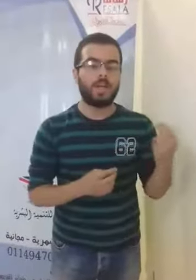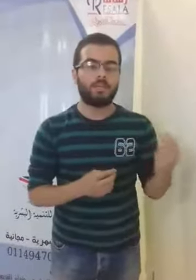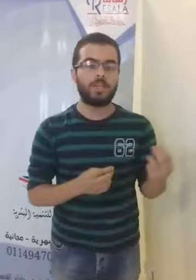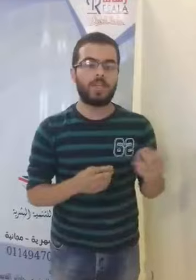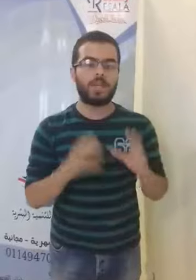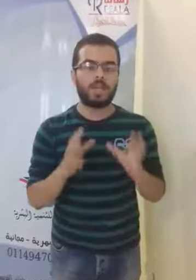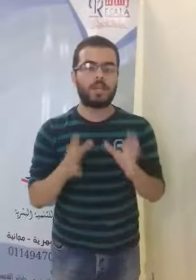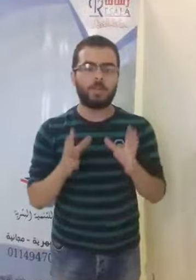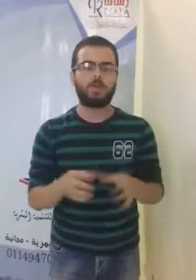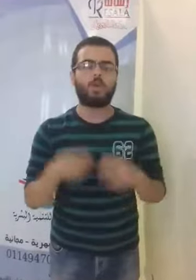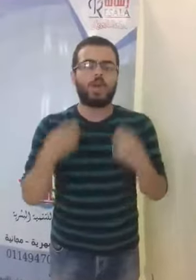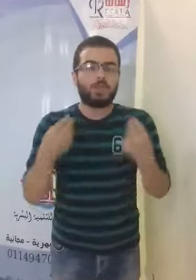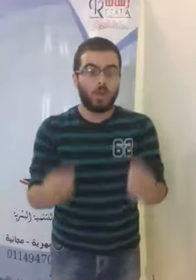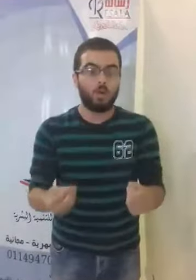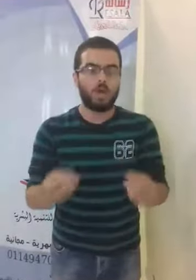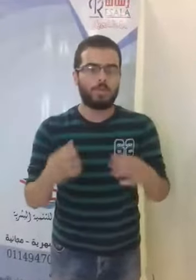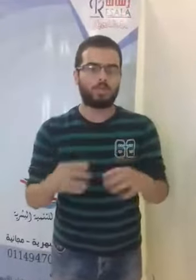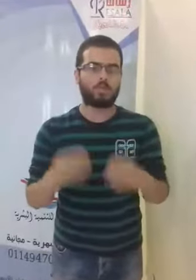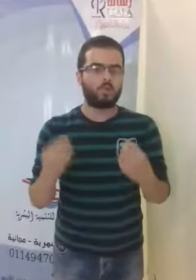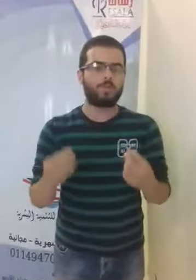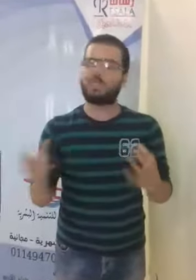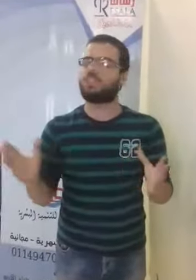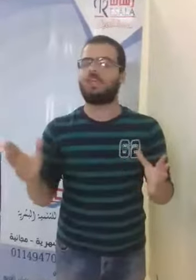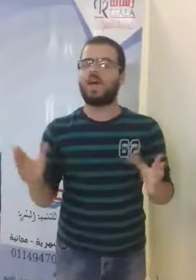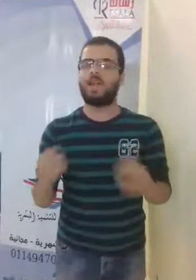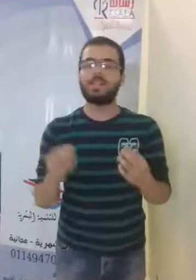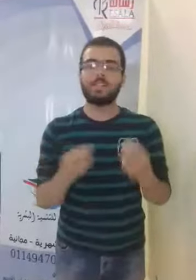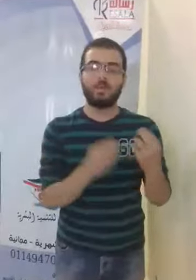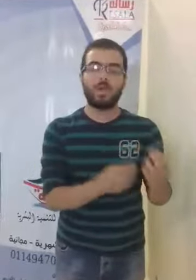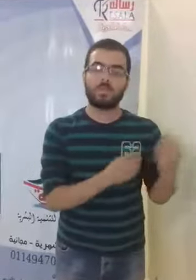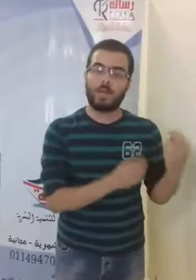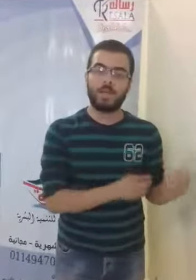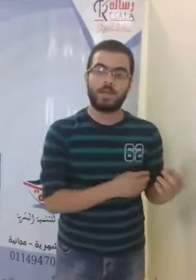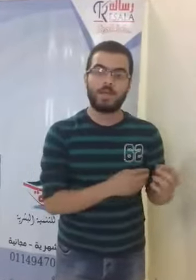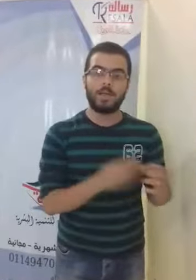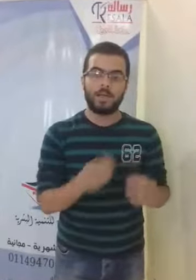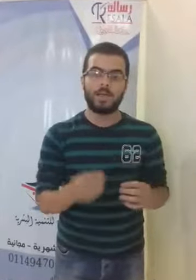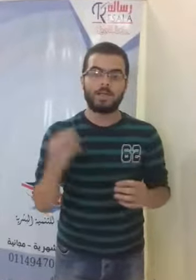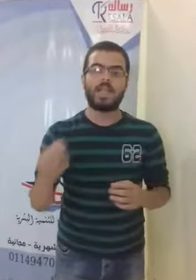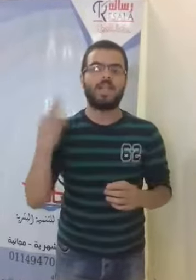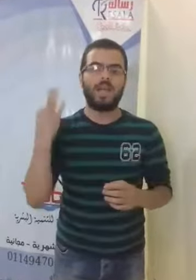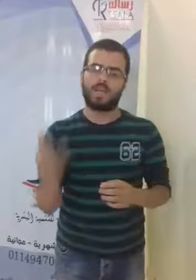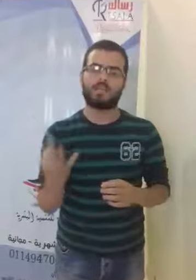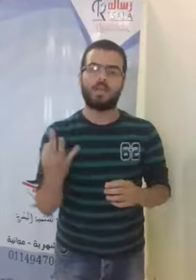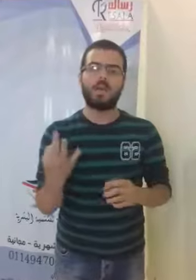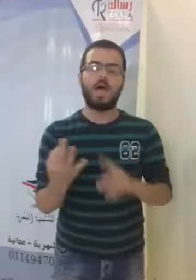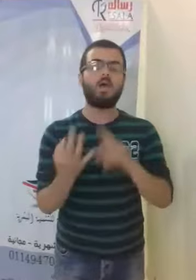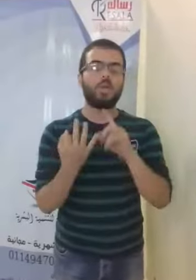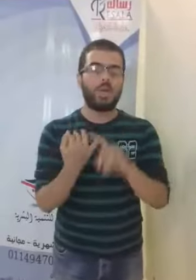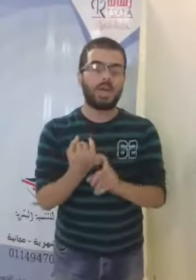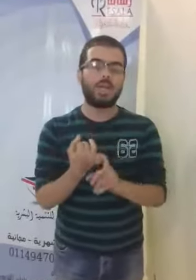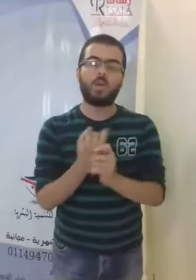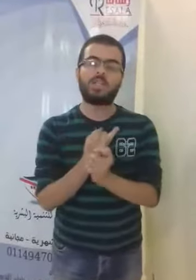عارفين هنتكلم عنه وهنطرحه باسلوب جديد. هنقسم الوقت معانا لثلاث حاجات. اول حاجة الوقت اللي